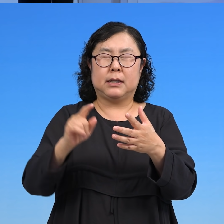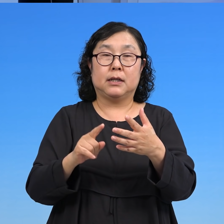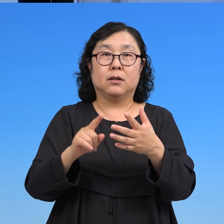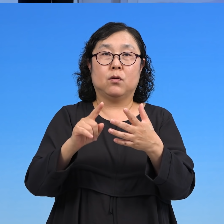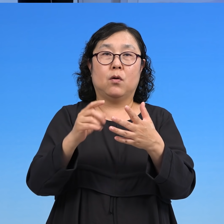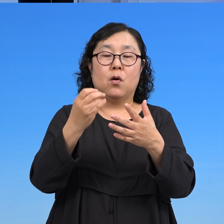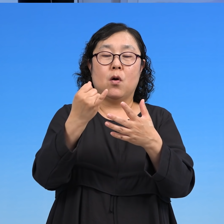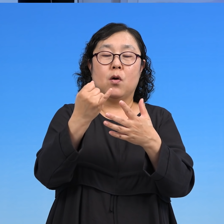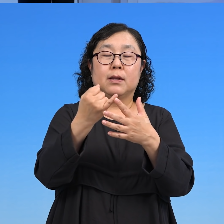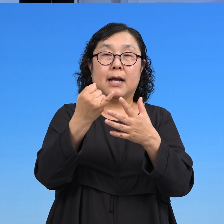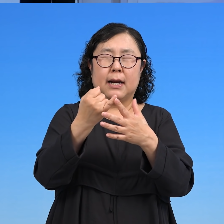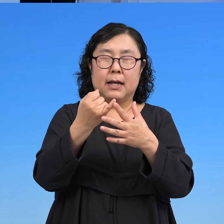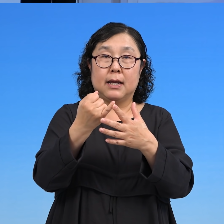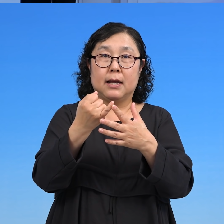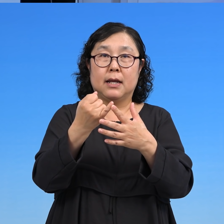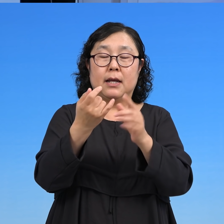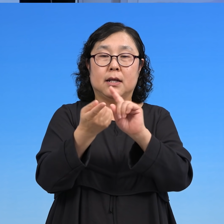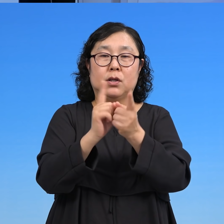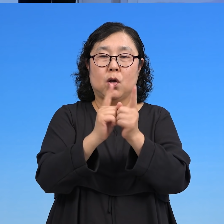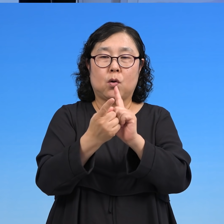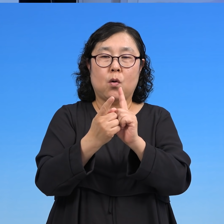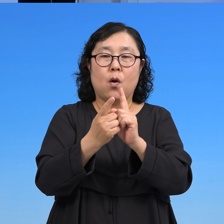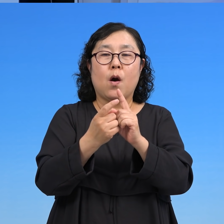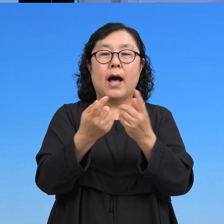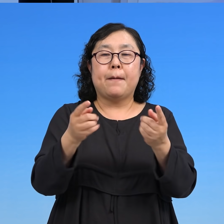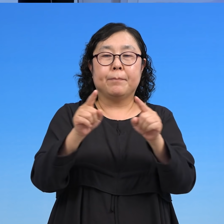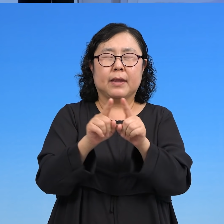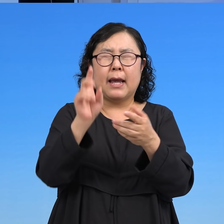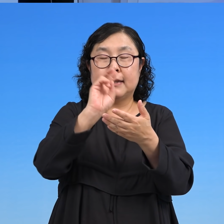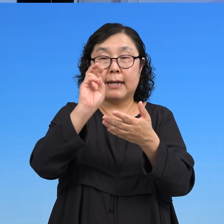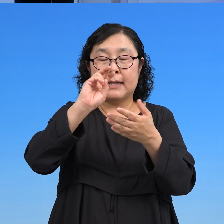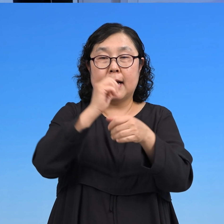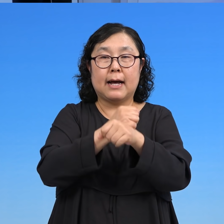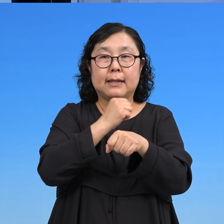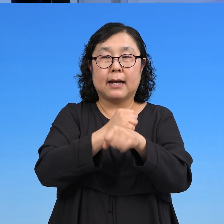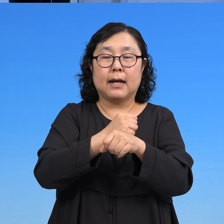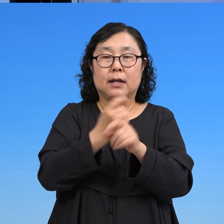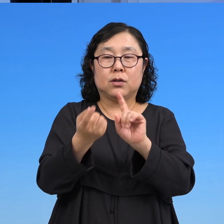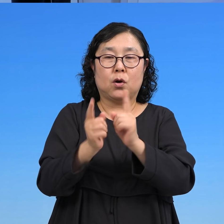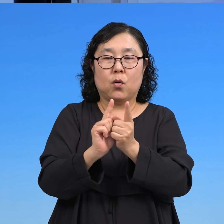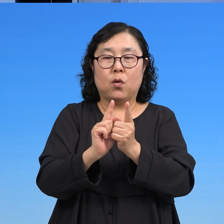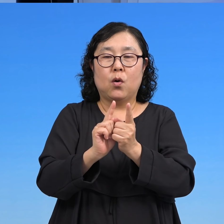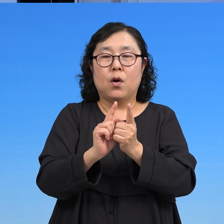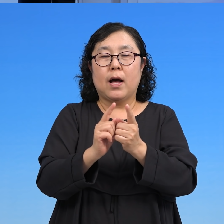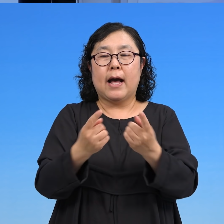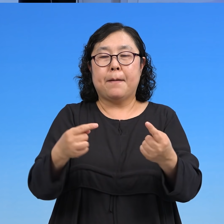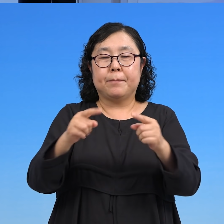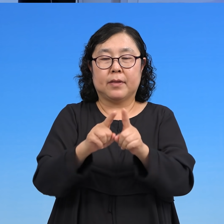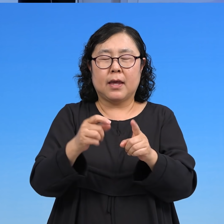저를 꼭 닮은 딸이 함께 찬양하다가 서로 배를 잡고 웃었습니다.